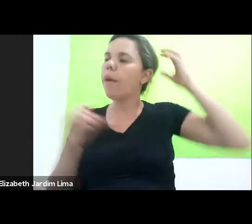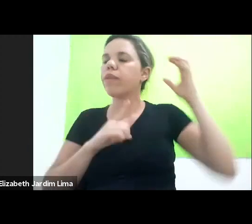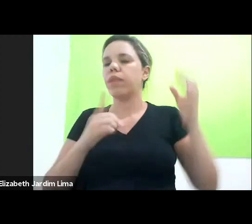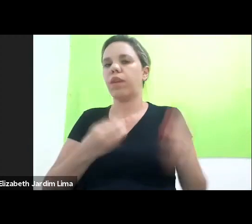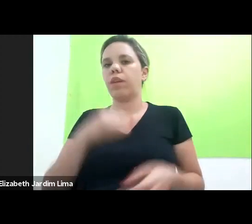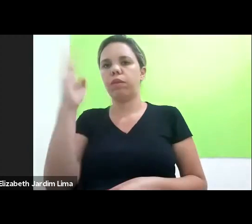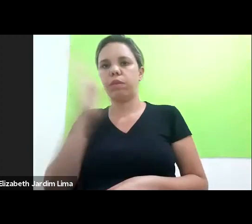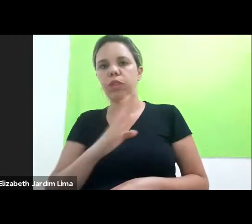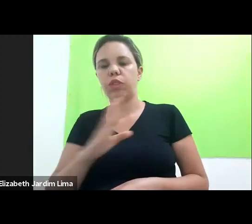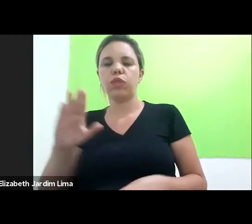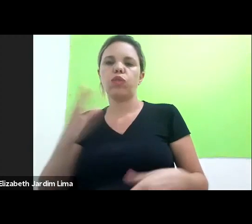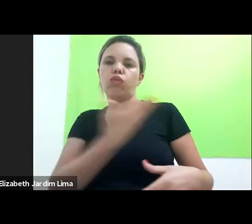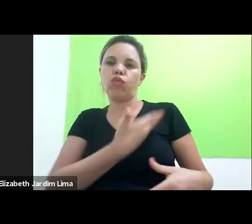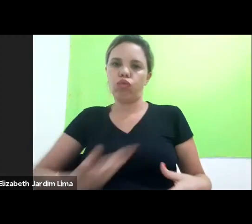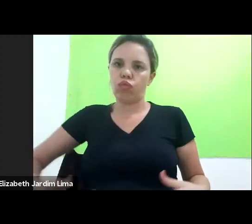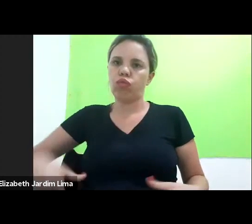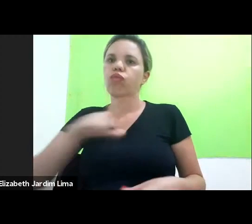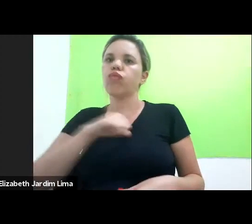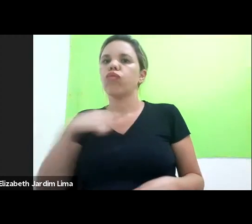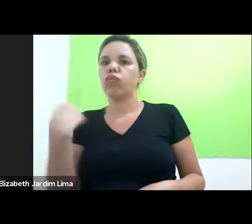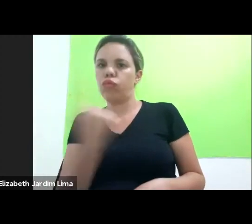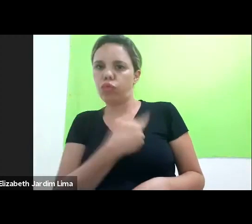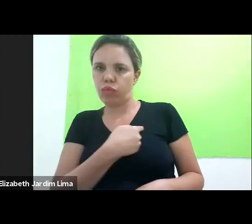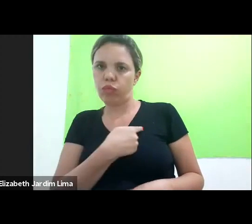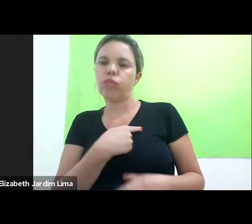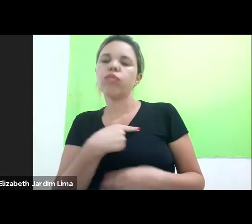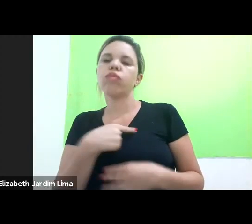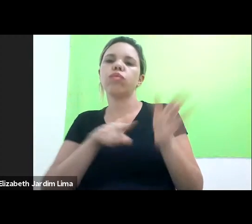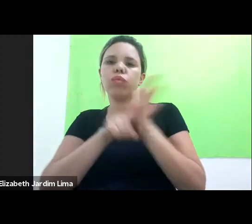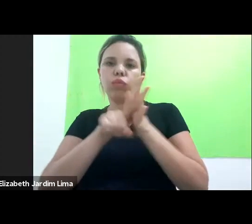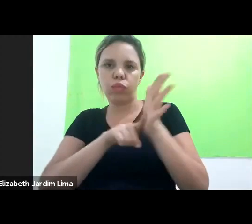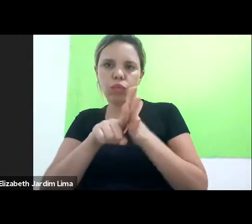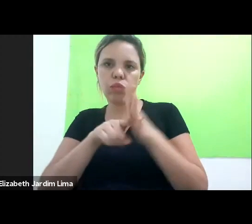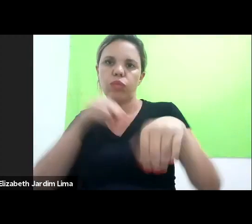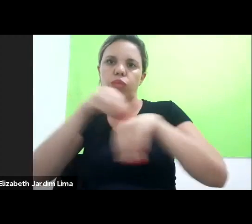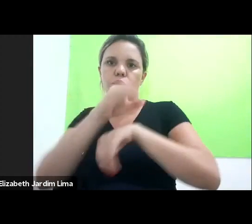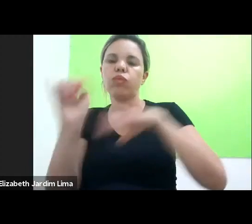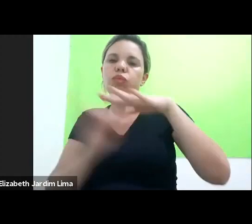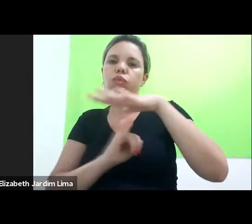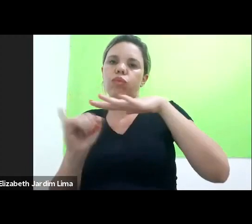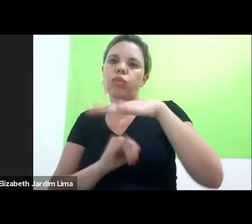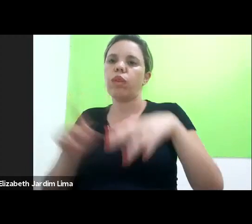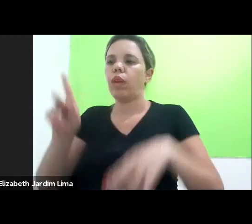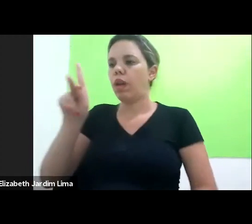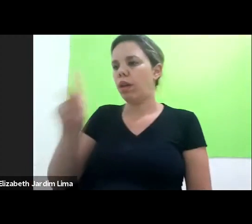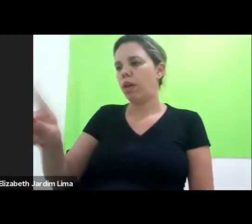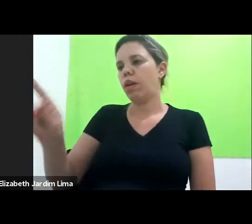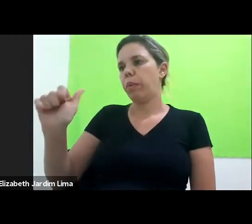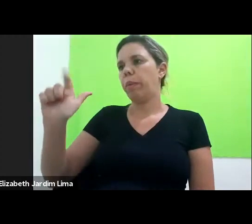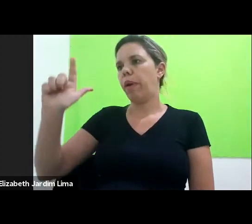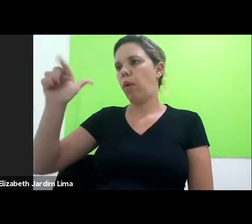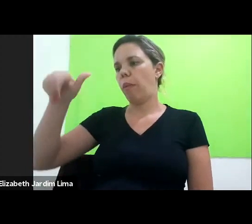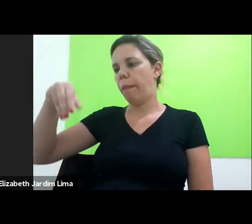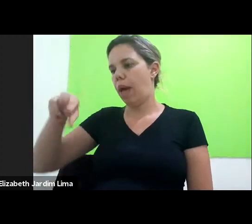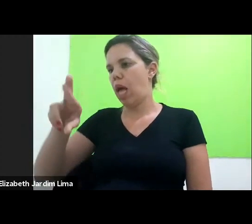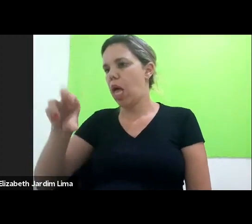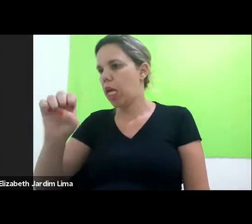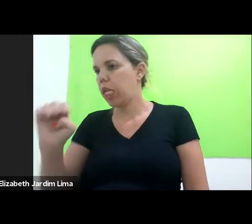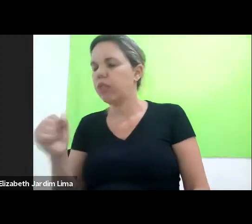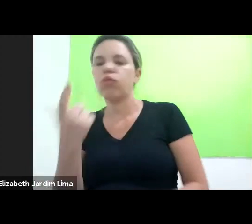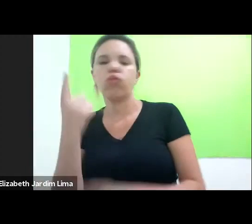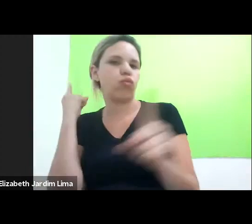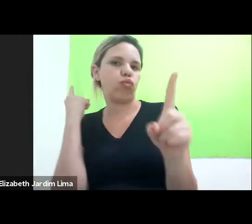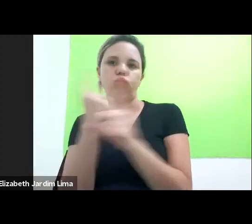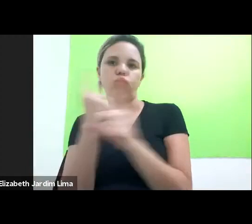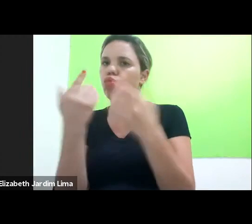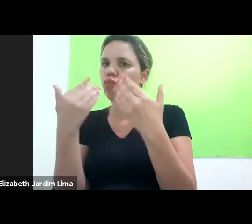governo tem, é o balanço que nós, quilombolas, levamos para a Fundação Cultural Palmares, que hoje não se encontra mais disponível